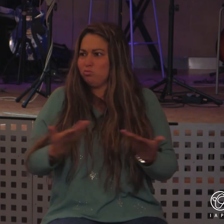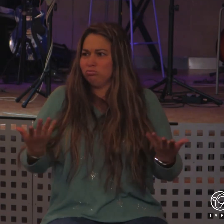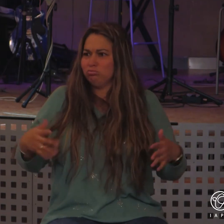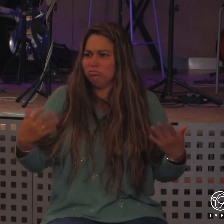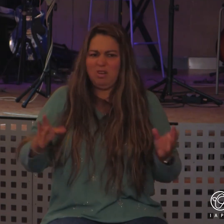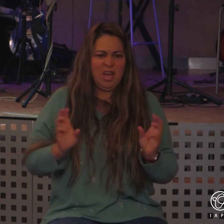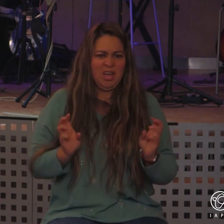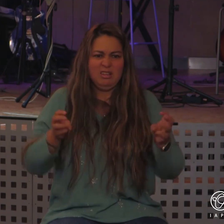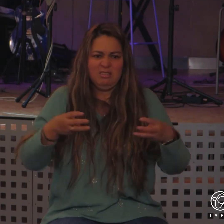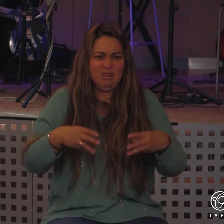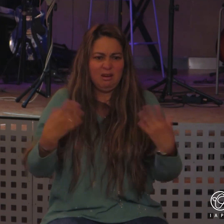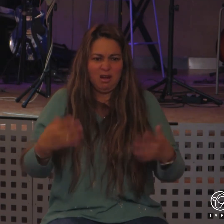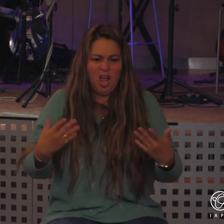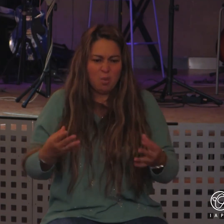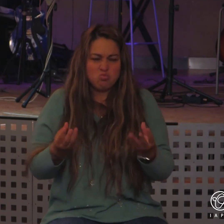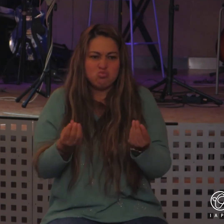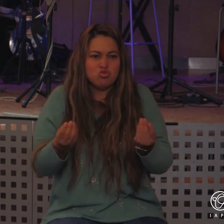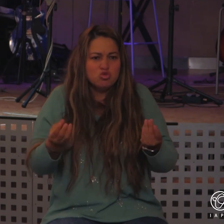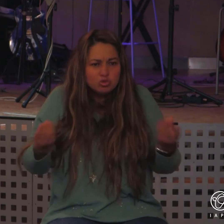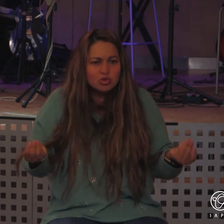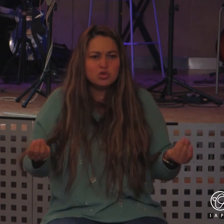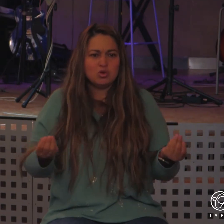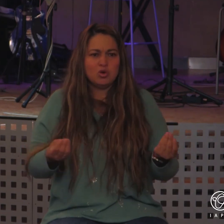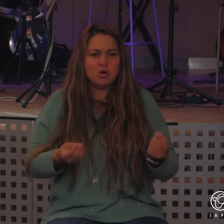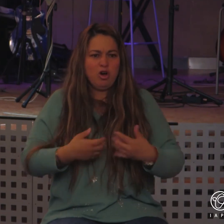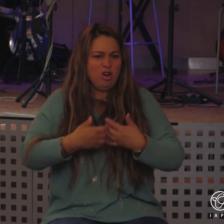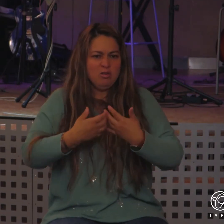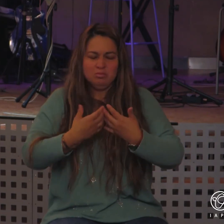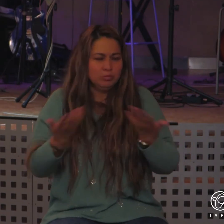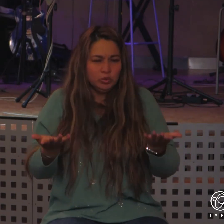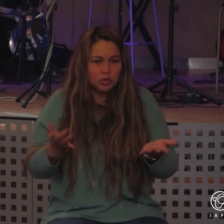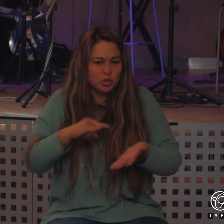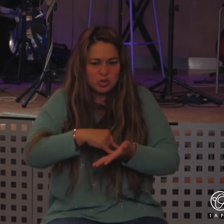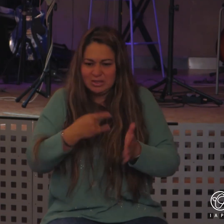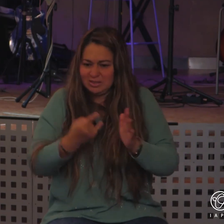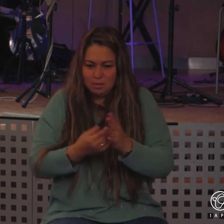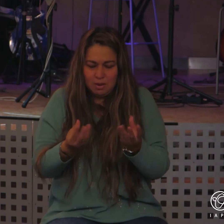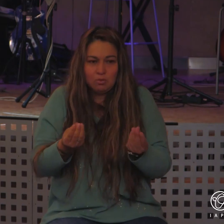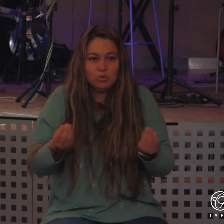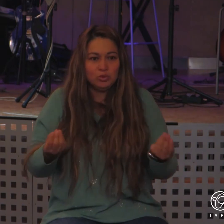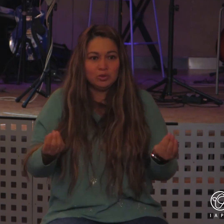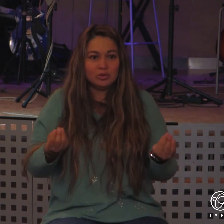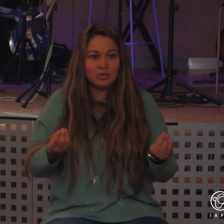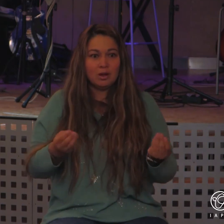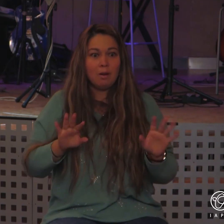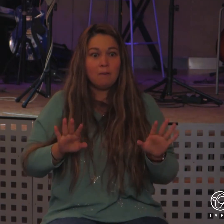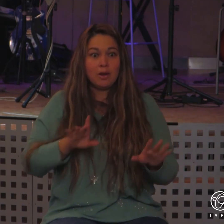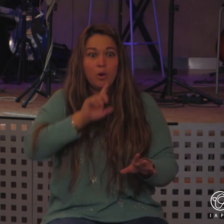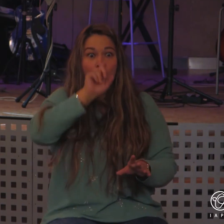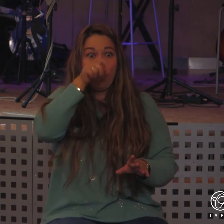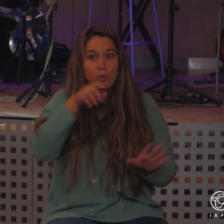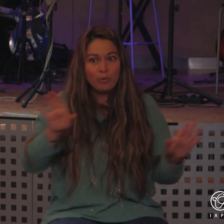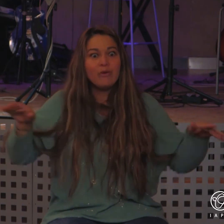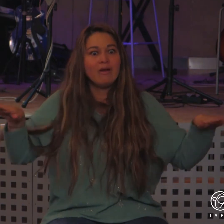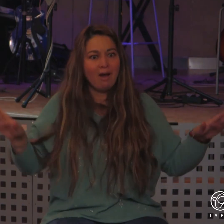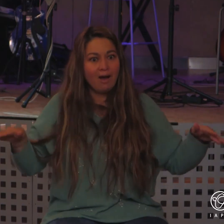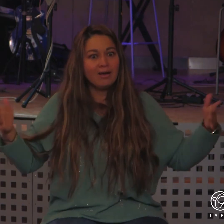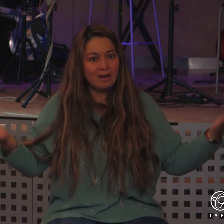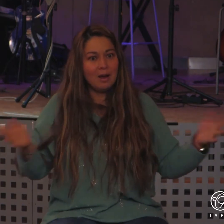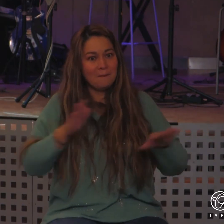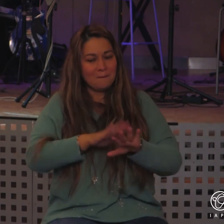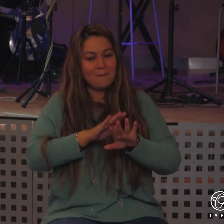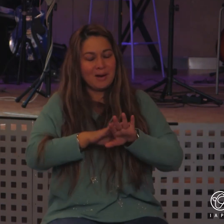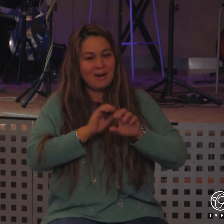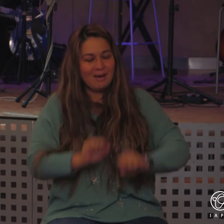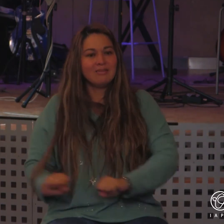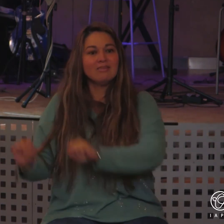todo, que se esté volviendo a poder usar algo tan metafórico como es un águila y su